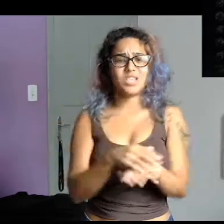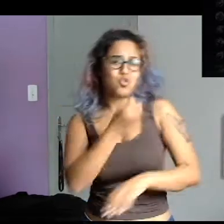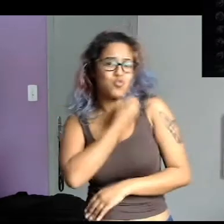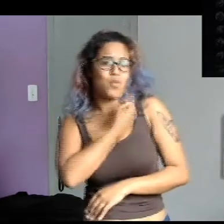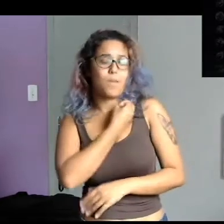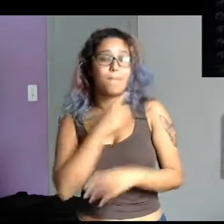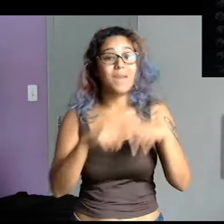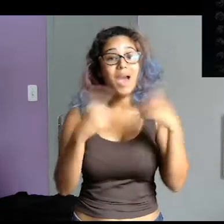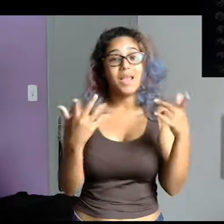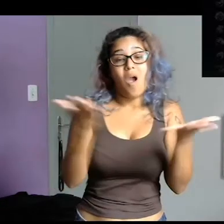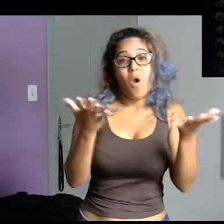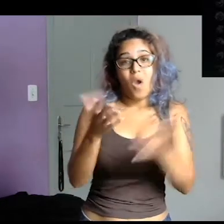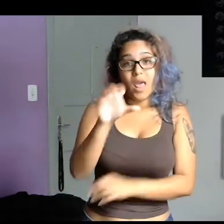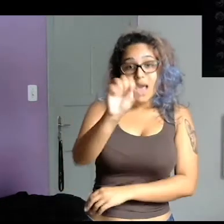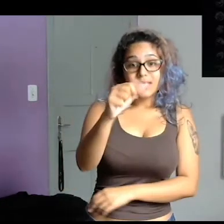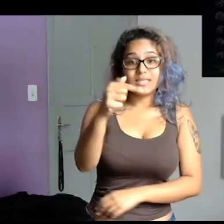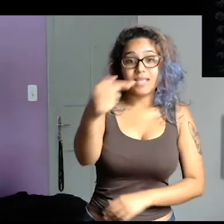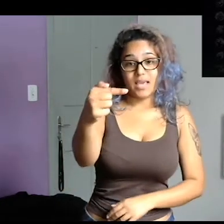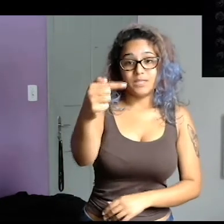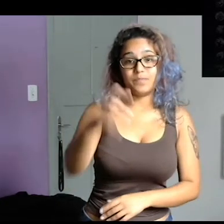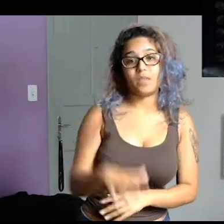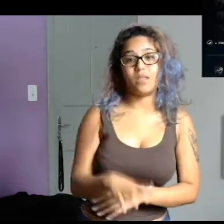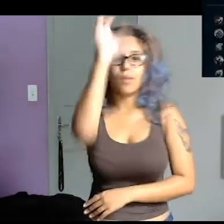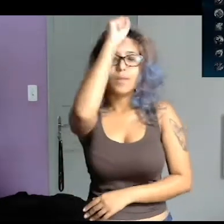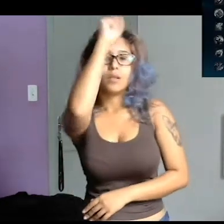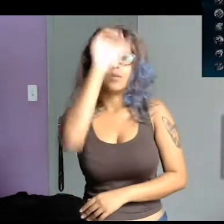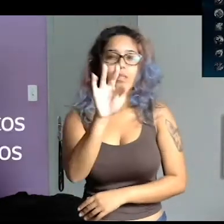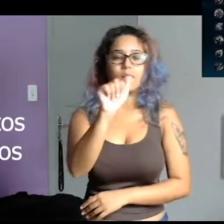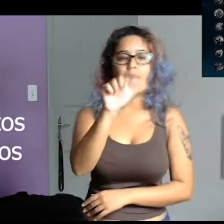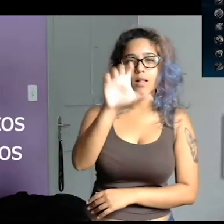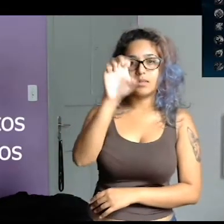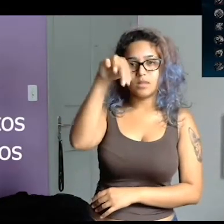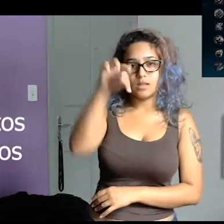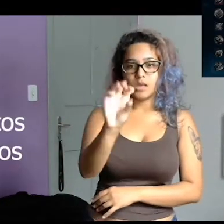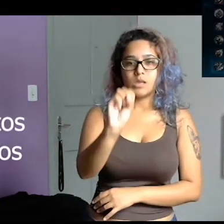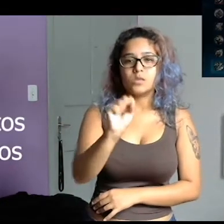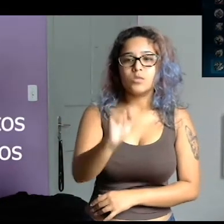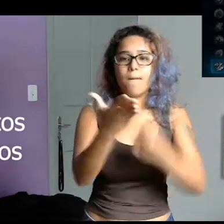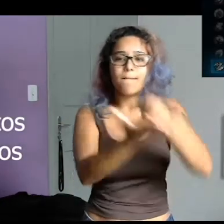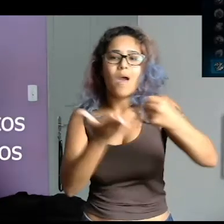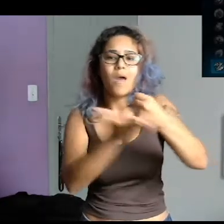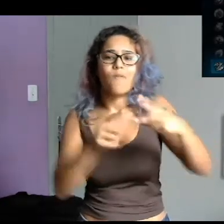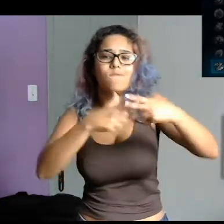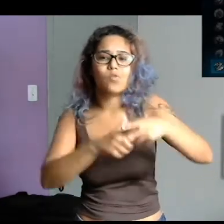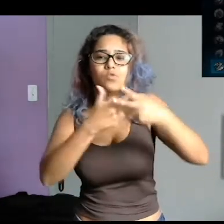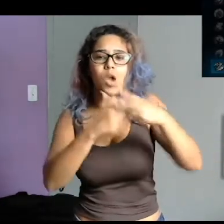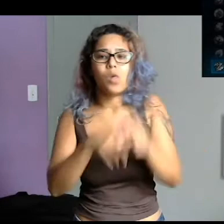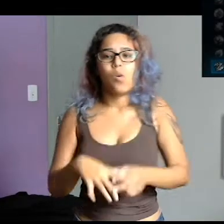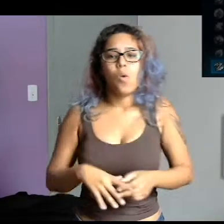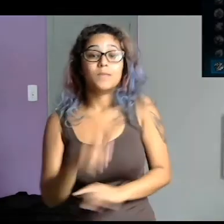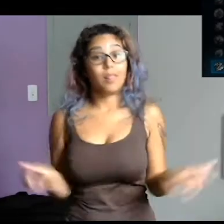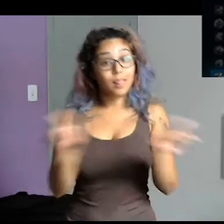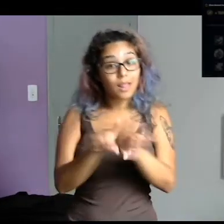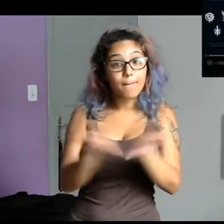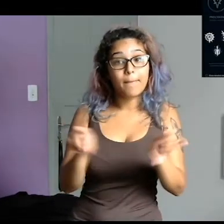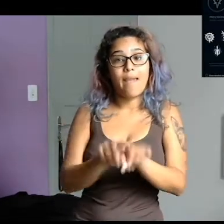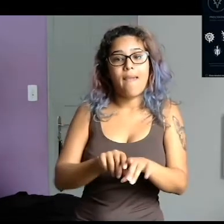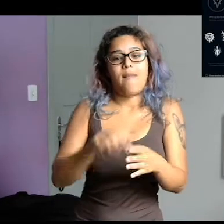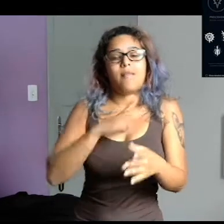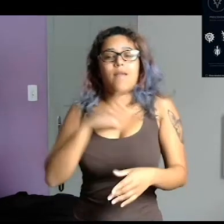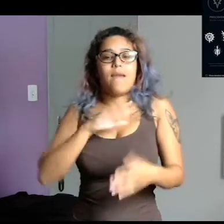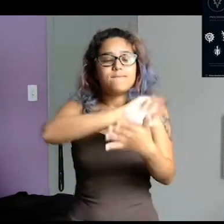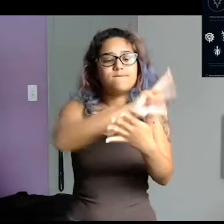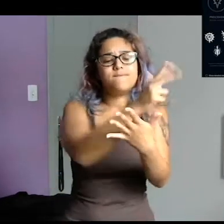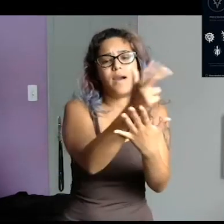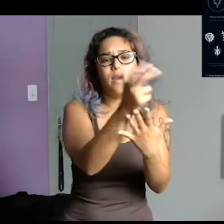seguir o caminho B nessa partida, independente do número. Nessa temporada a gente já aprendeu bastante que os talentos essenciais funcionam, e além de proporcionar um leque